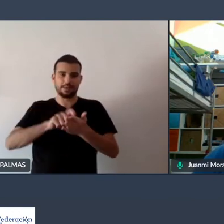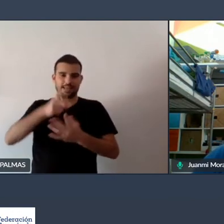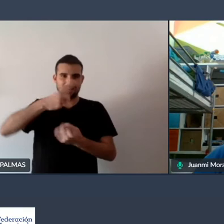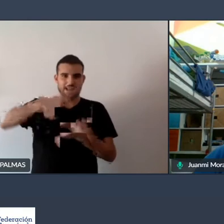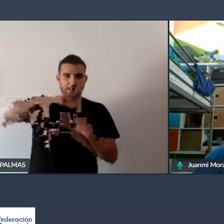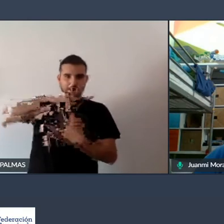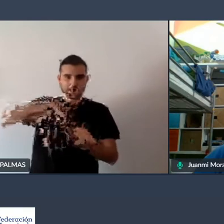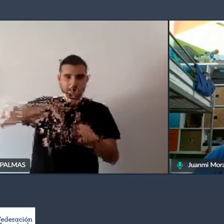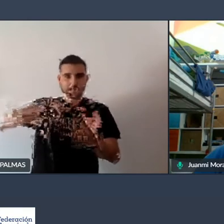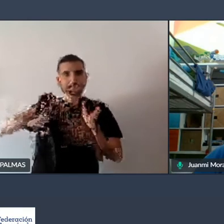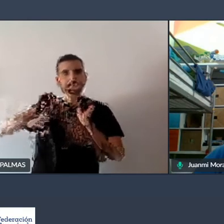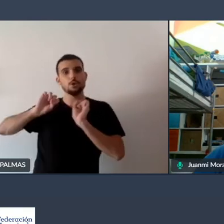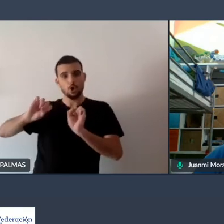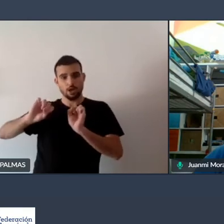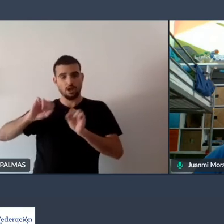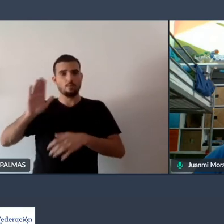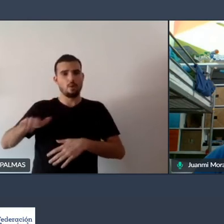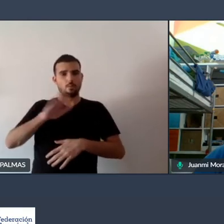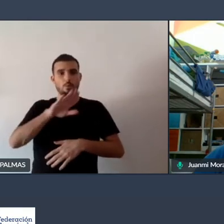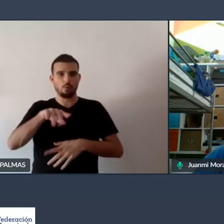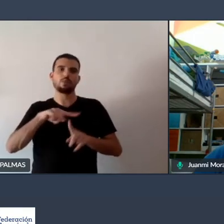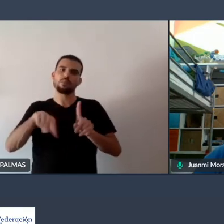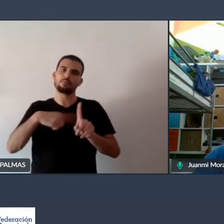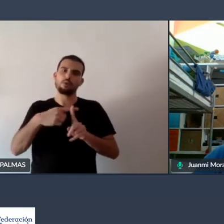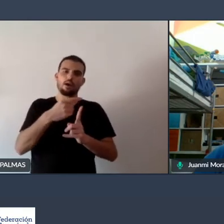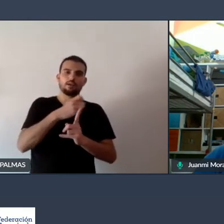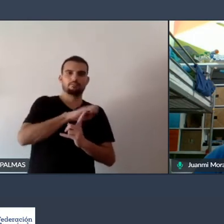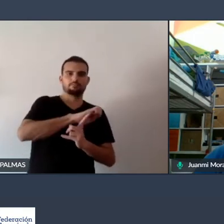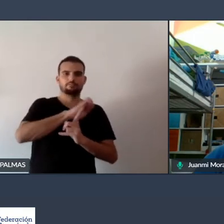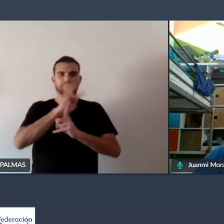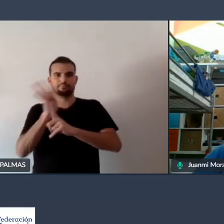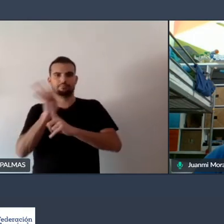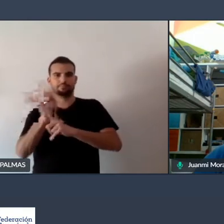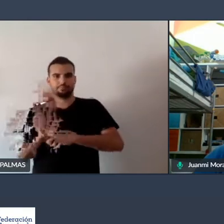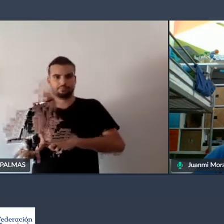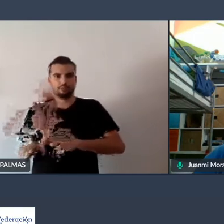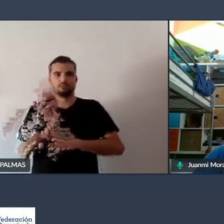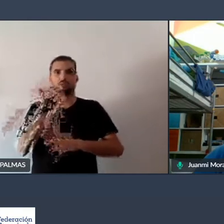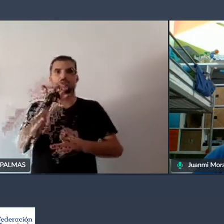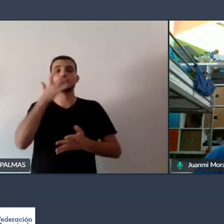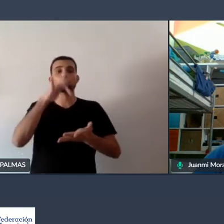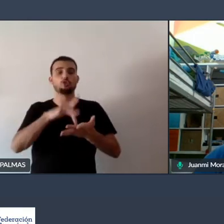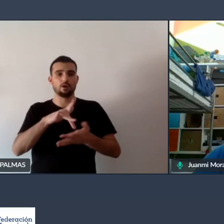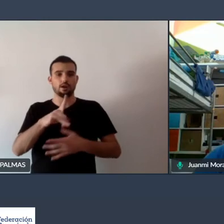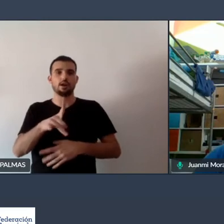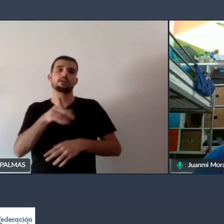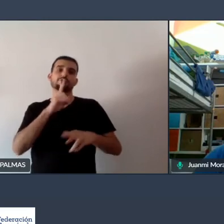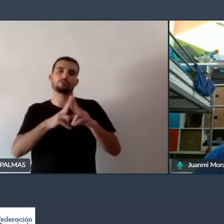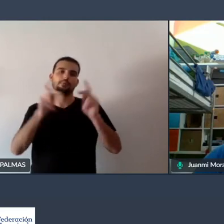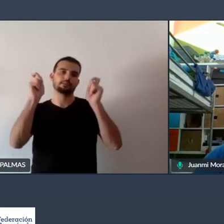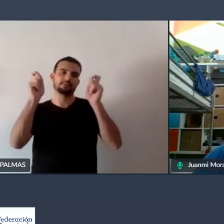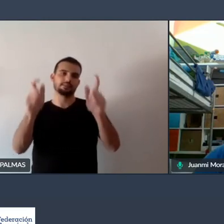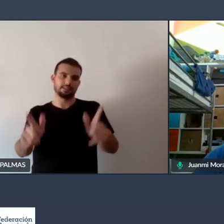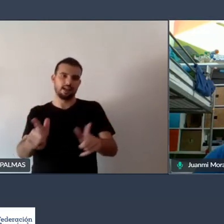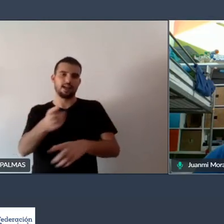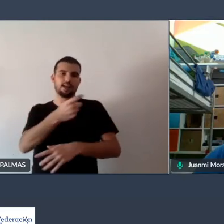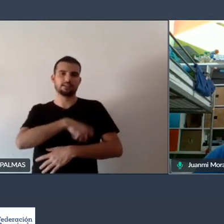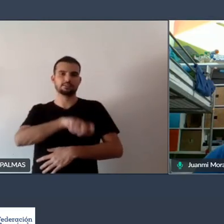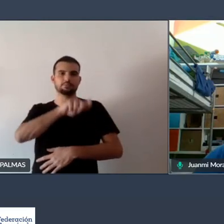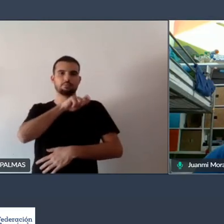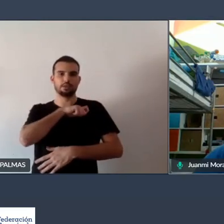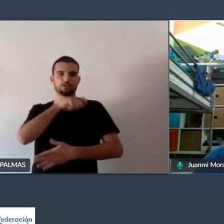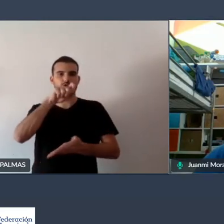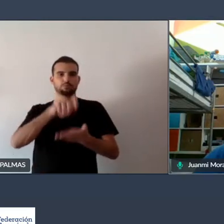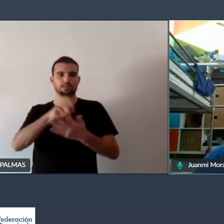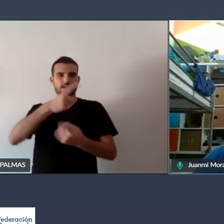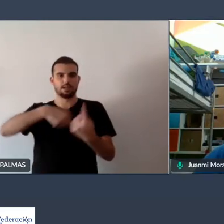y continuación, hay diferentes combinaciones. En este caso, pues se denominó, o se le ha denominado Spanish pick and roll, por